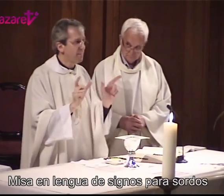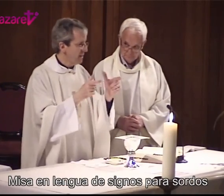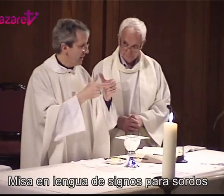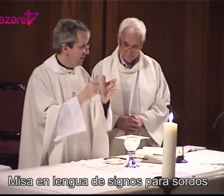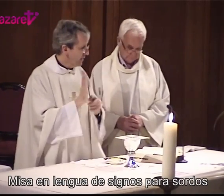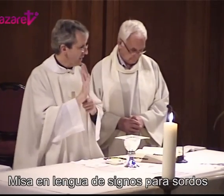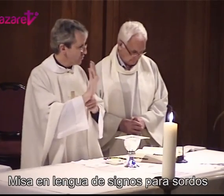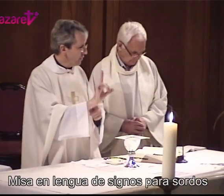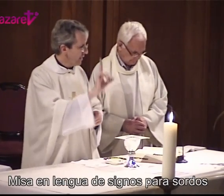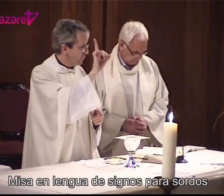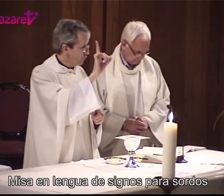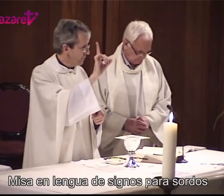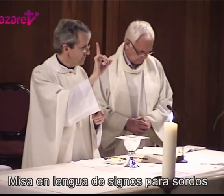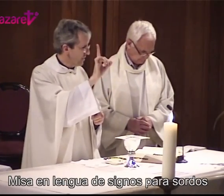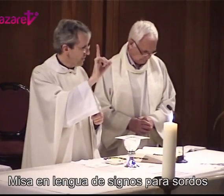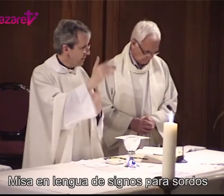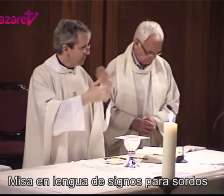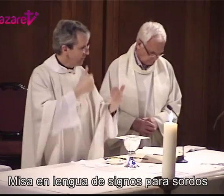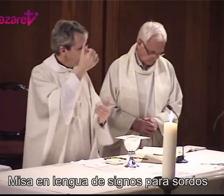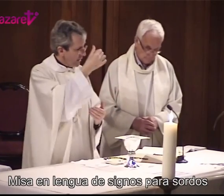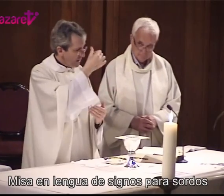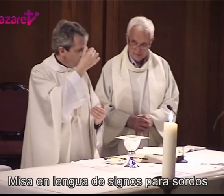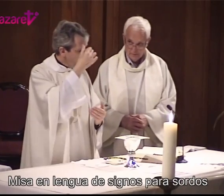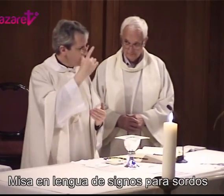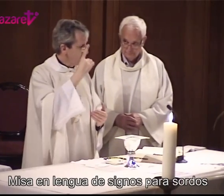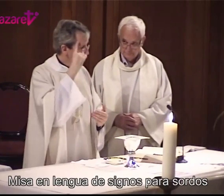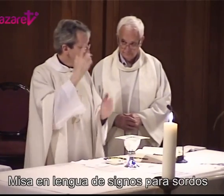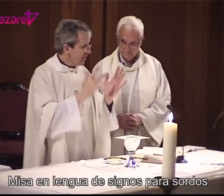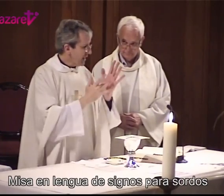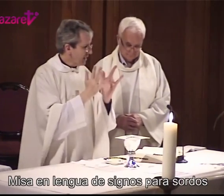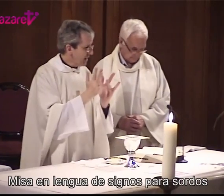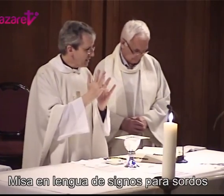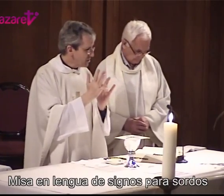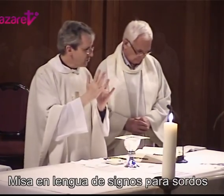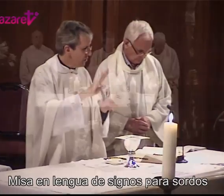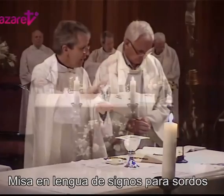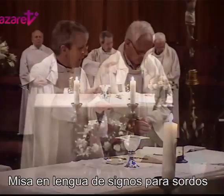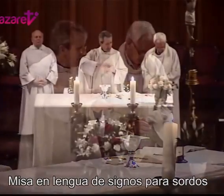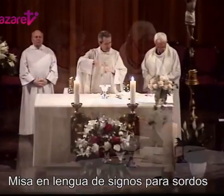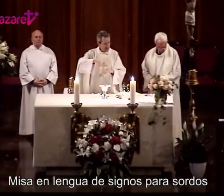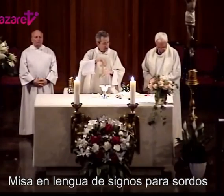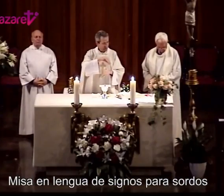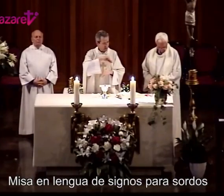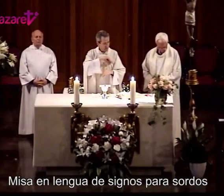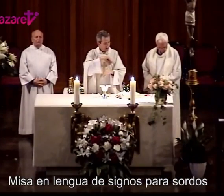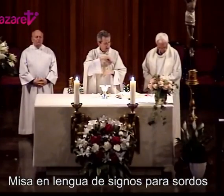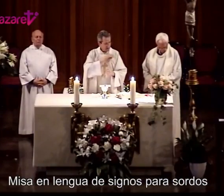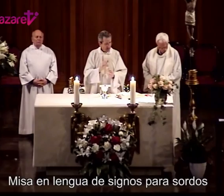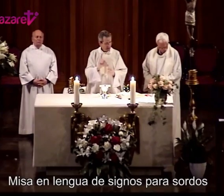familia que has congregado en tu presencia. En el domingo, día en que Cristo ha vencido la muerte y nos ha